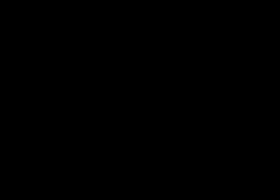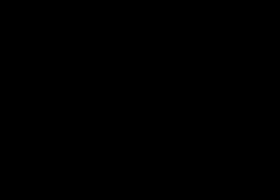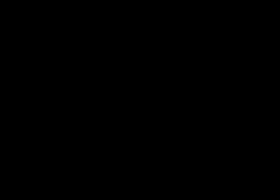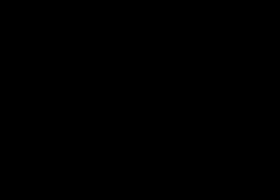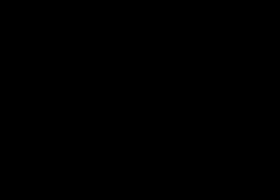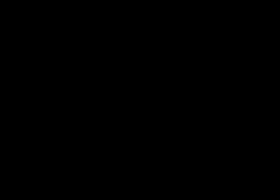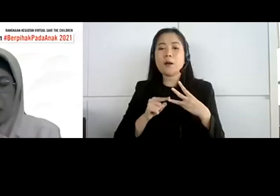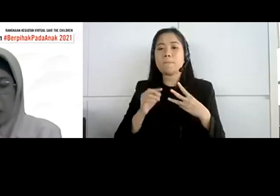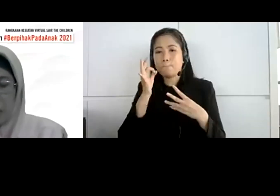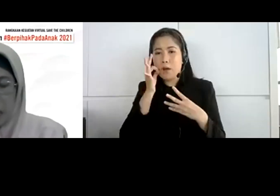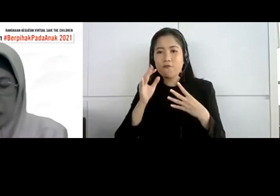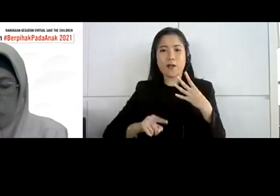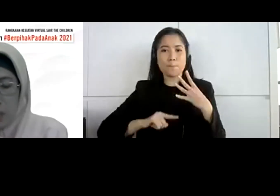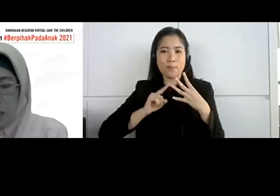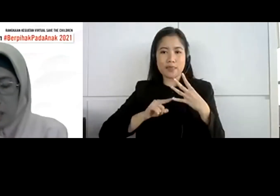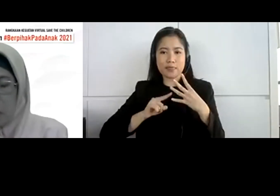yaitu yang keempat, mohon maaf,